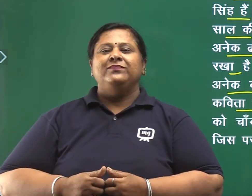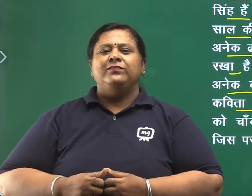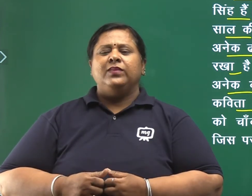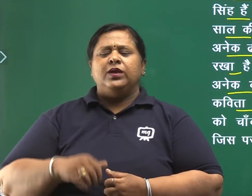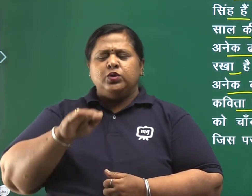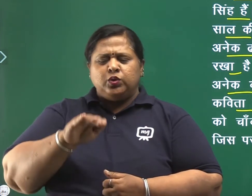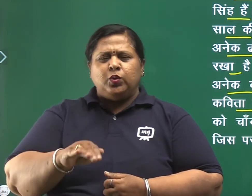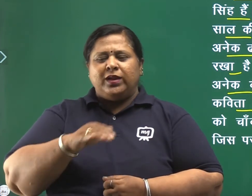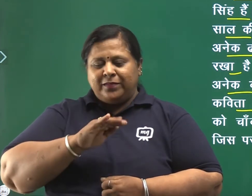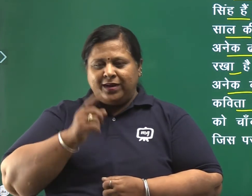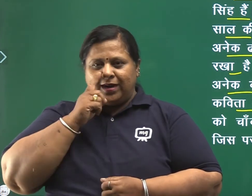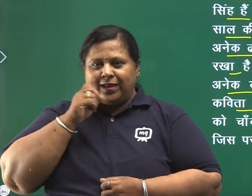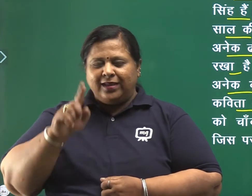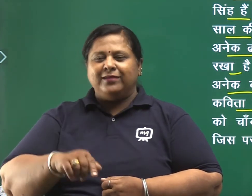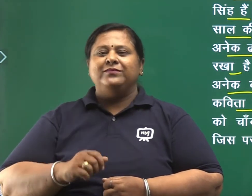छोटी लड़की